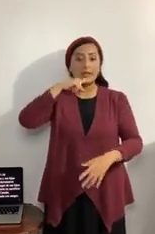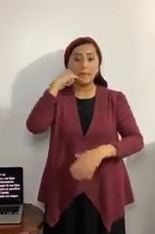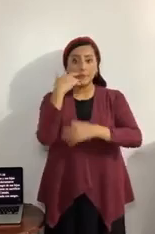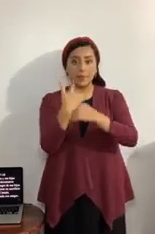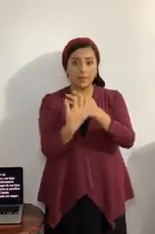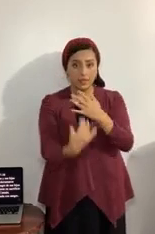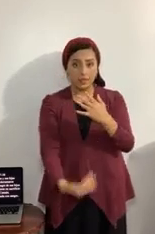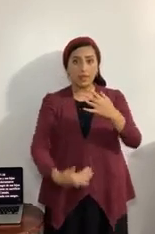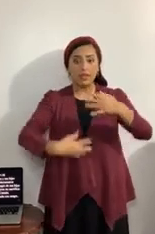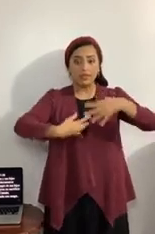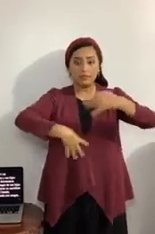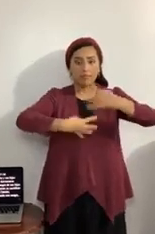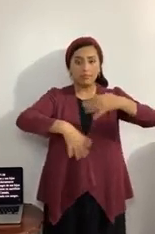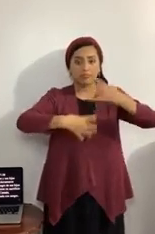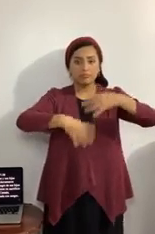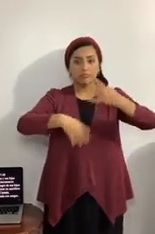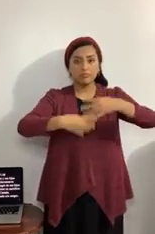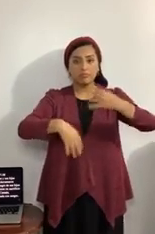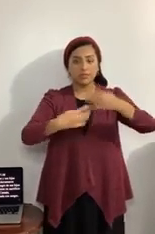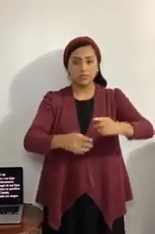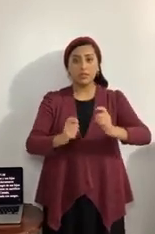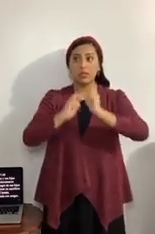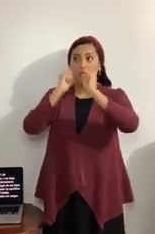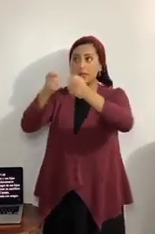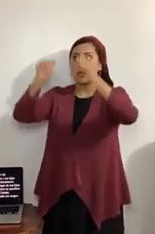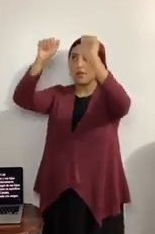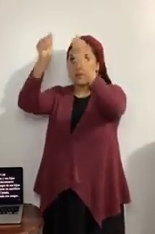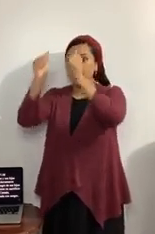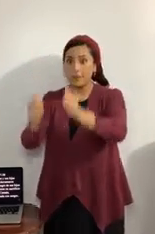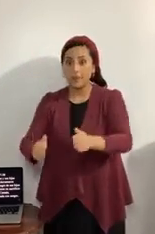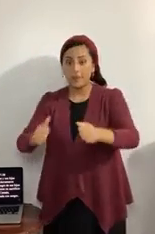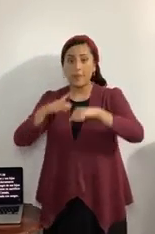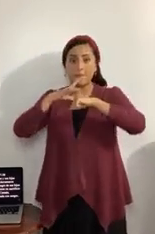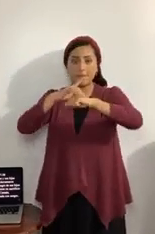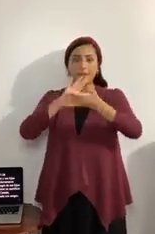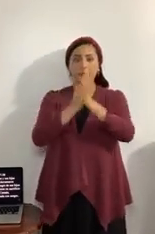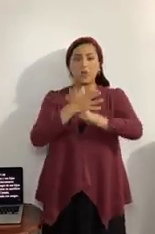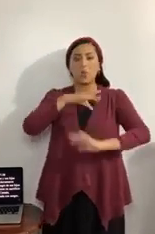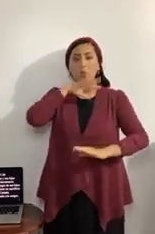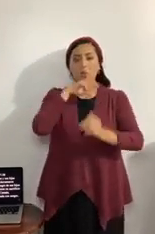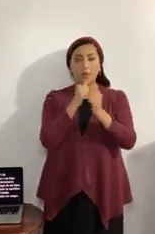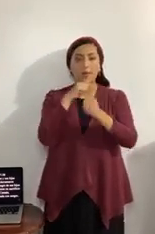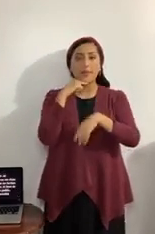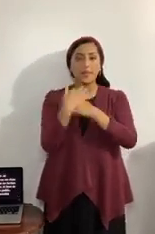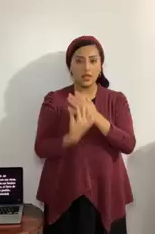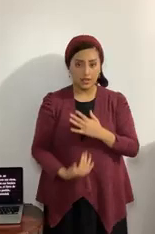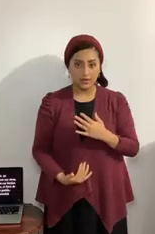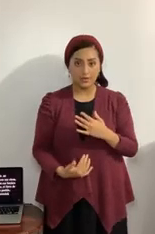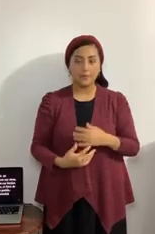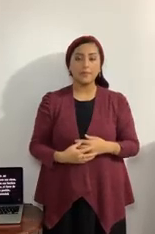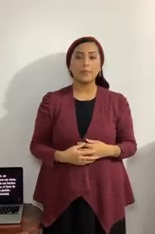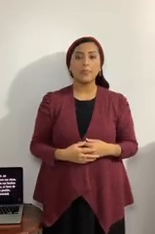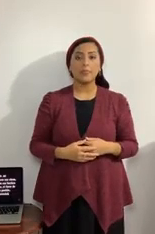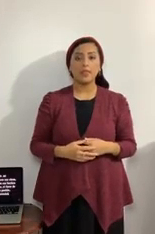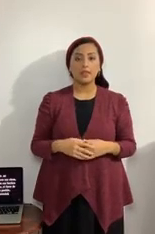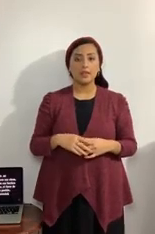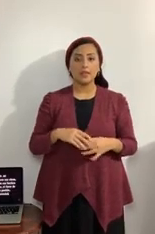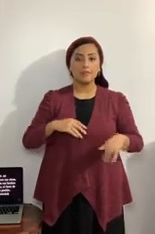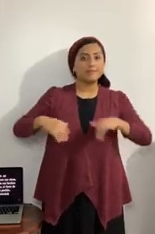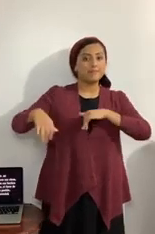hijas, que ofrecieron en sacrificio a los ídolos de Canaán, y la tierra fue contaminada con sangre. Se contaminaron así con sus obras, y